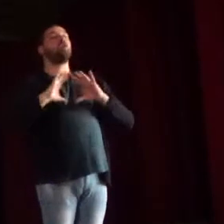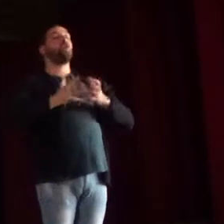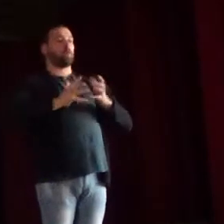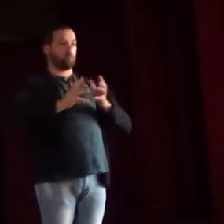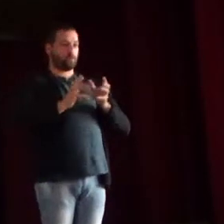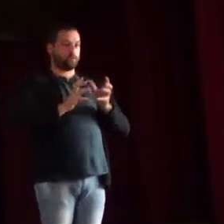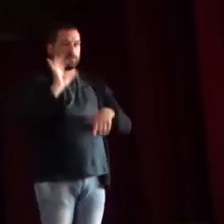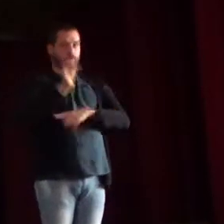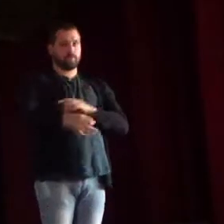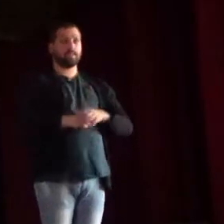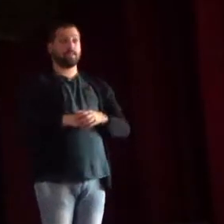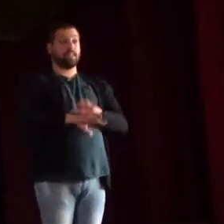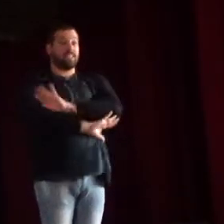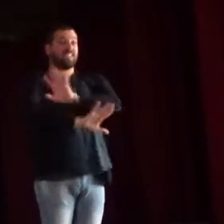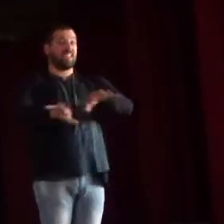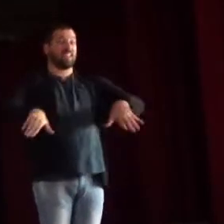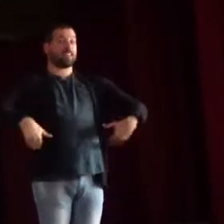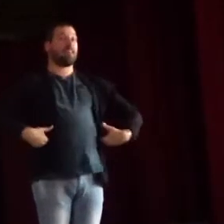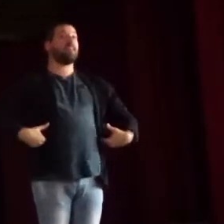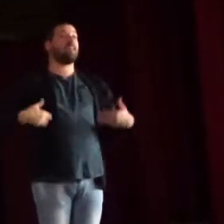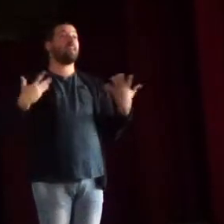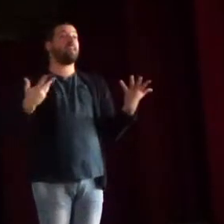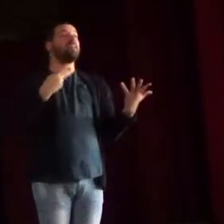Uranus. Et